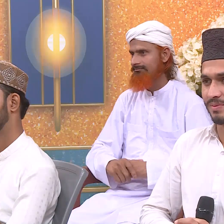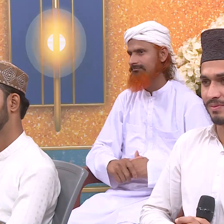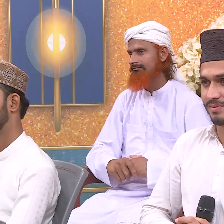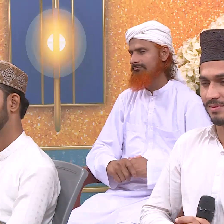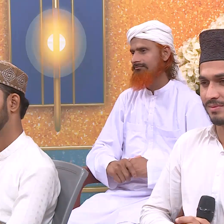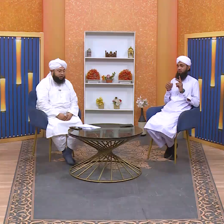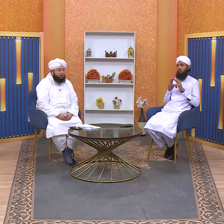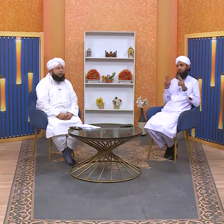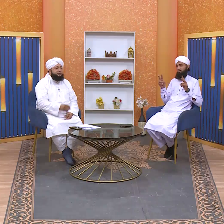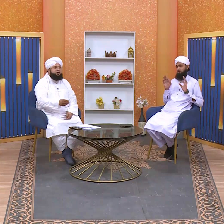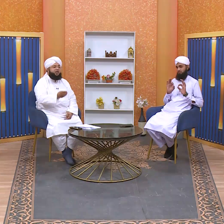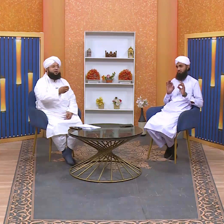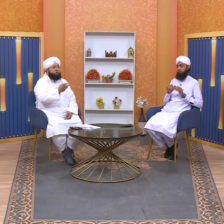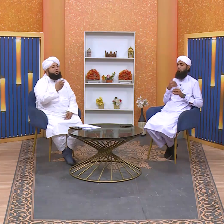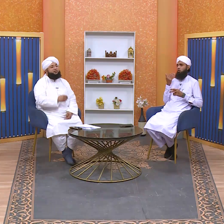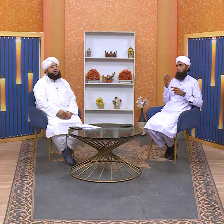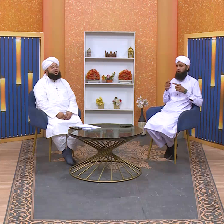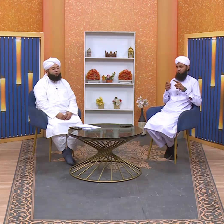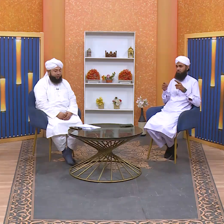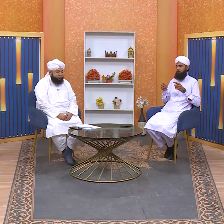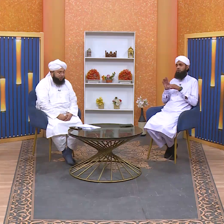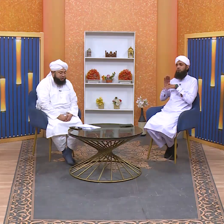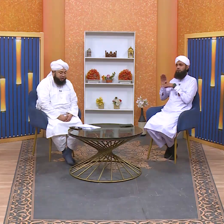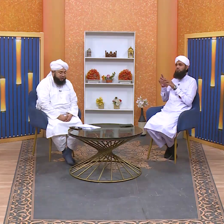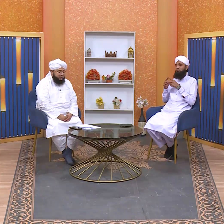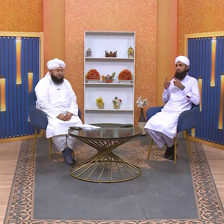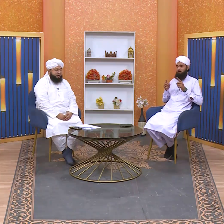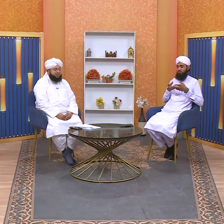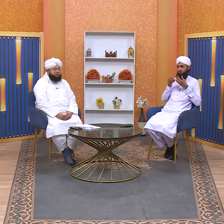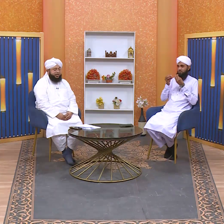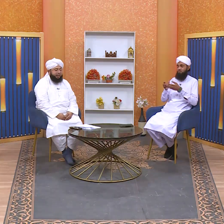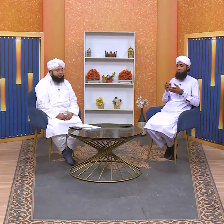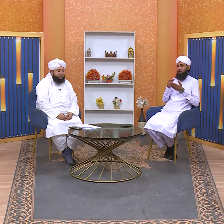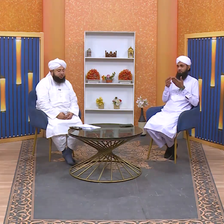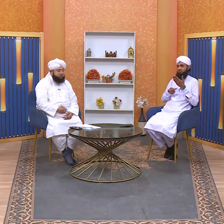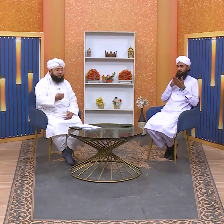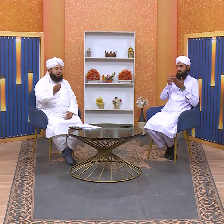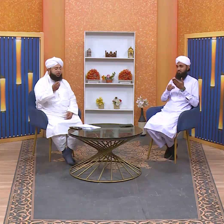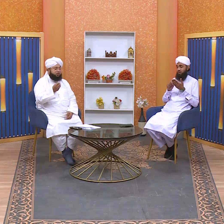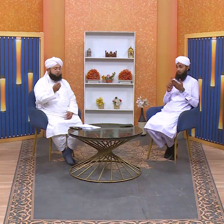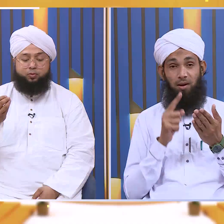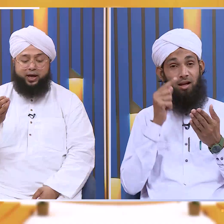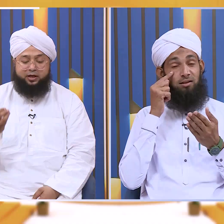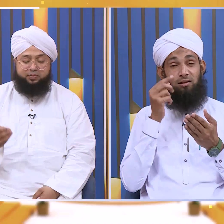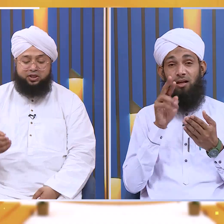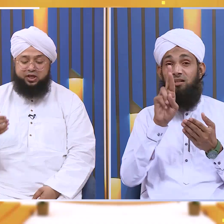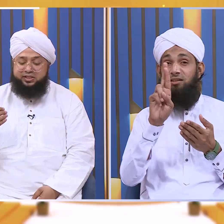تھا. اب اس کے علاوہ اور بھی روایات ہیں, وہ بھی ہم سن لیتے ہیں کہ بعض روایات میں سیدھی آنکھ مبارک میں 3